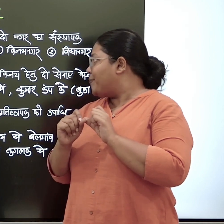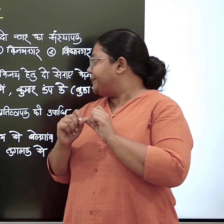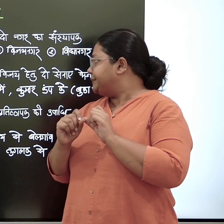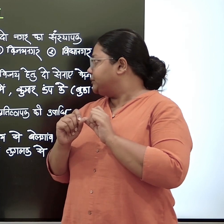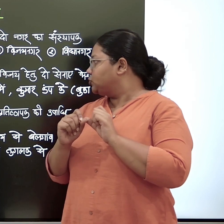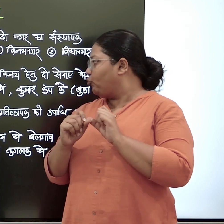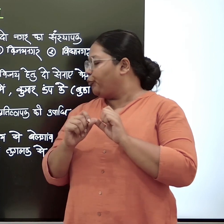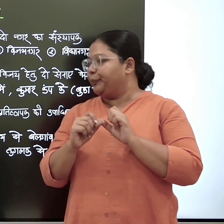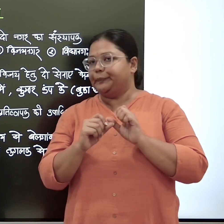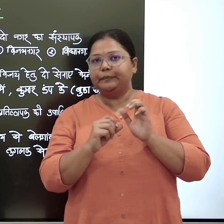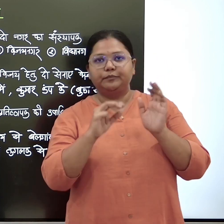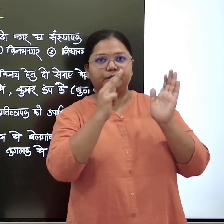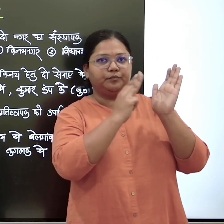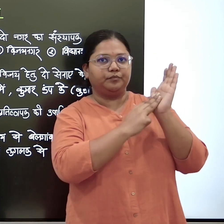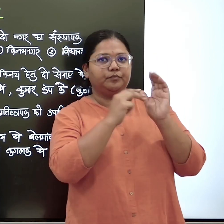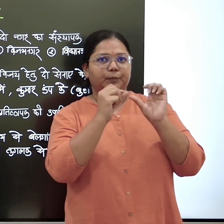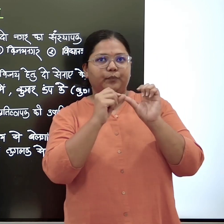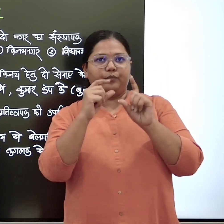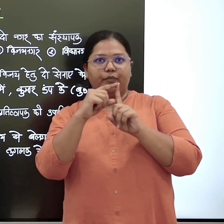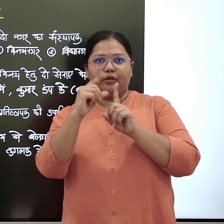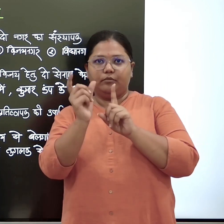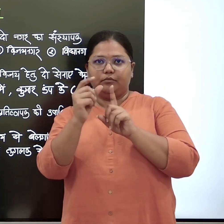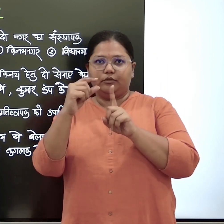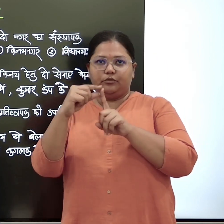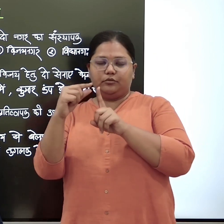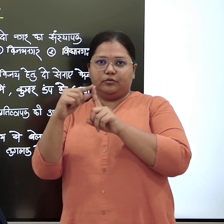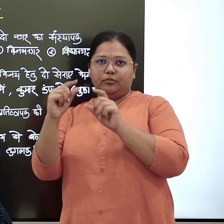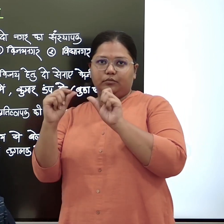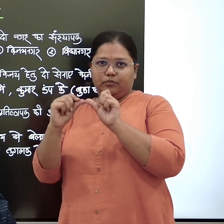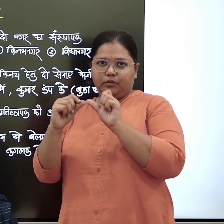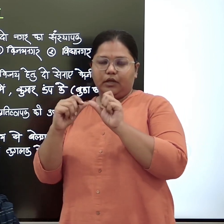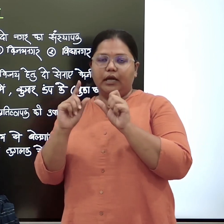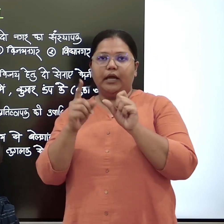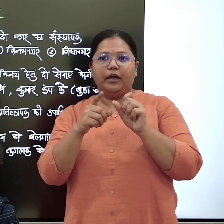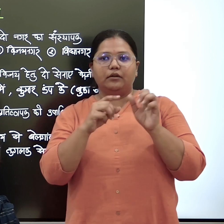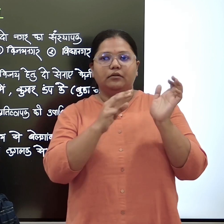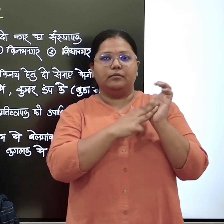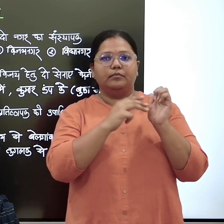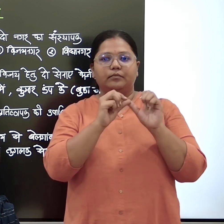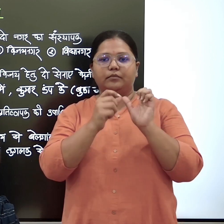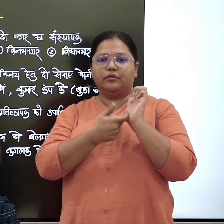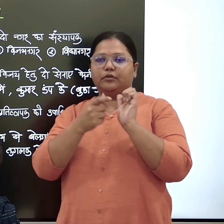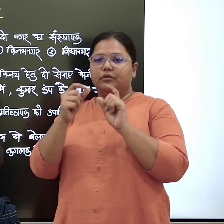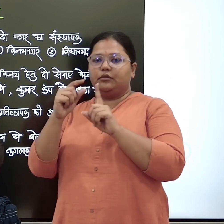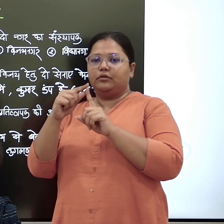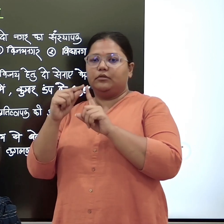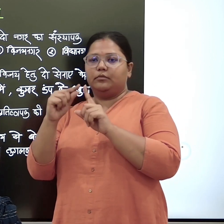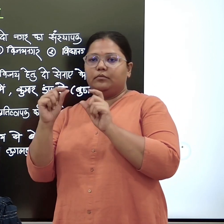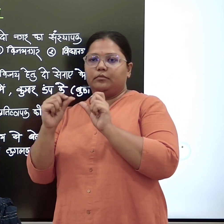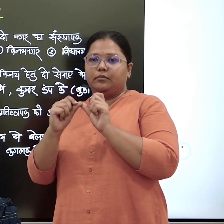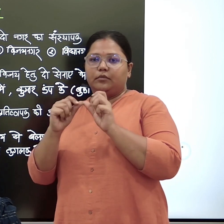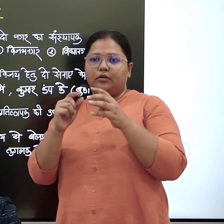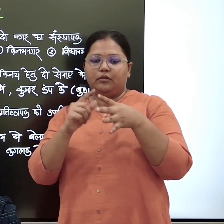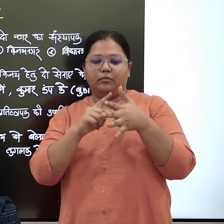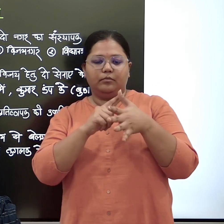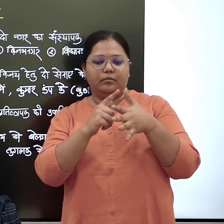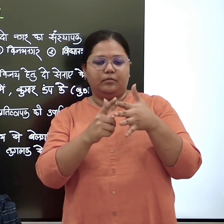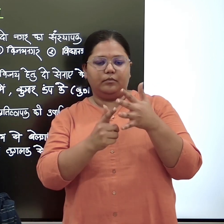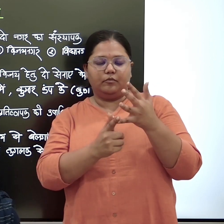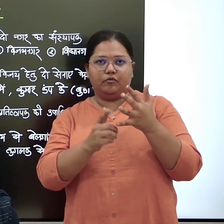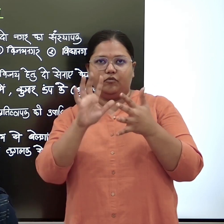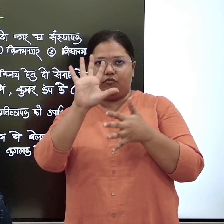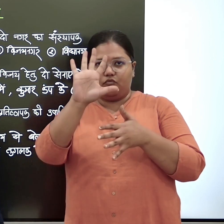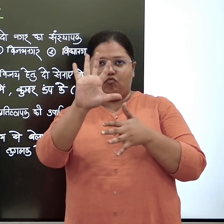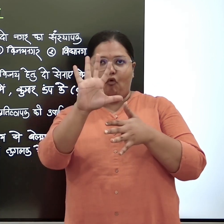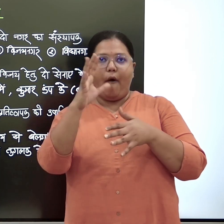मदुप्पा और मरप्पा, ये पांच भाई थे जिन्होंने जो है वो जो उनके परिवार ने के दो